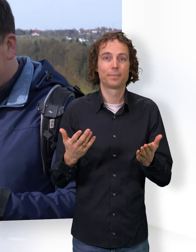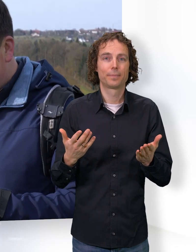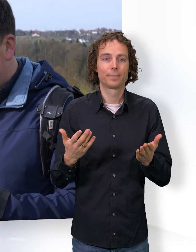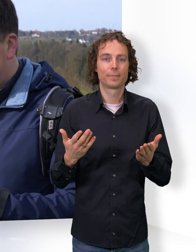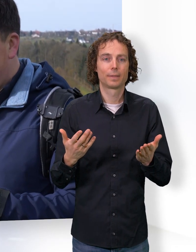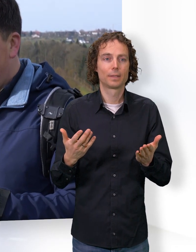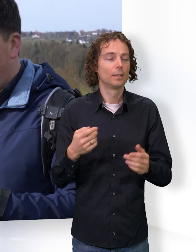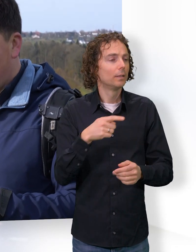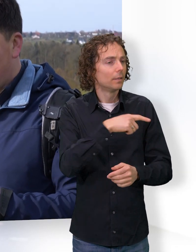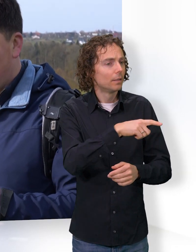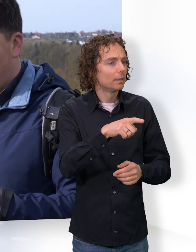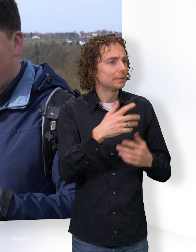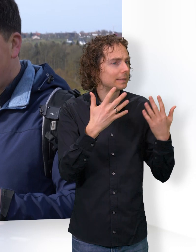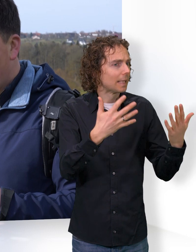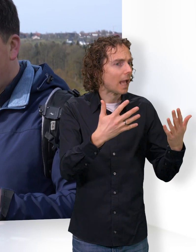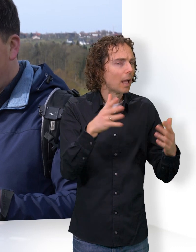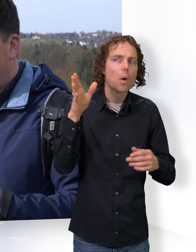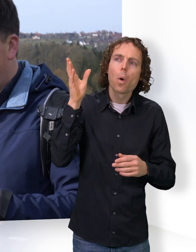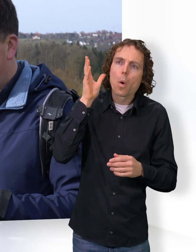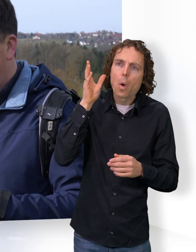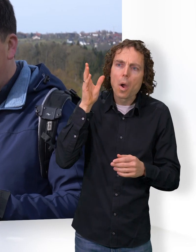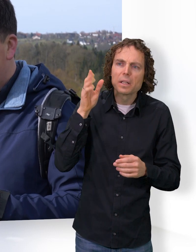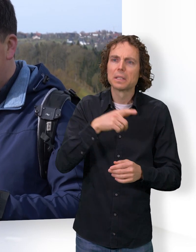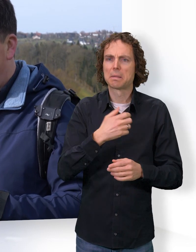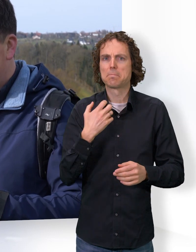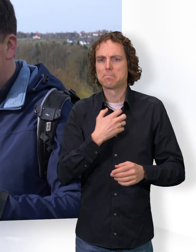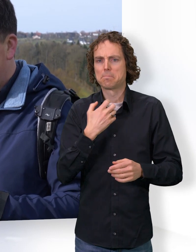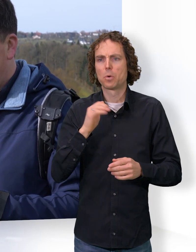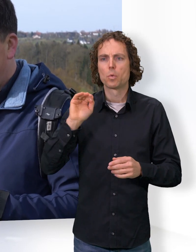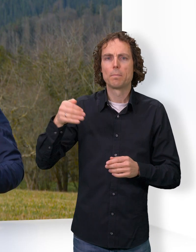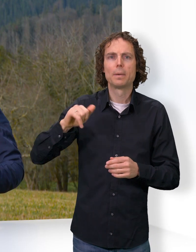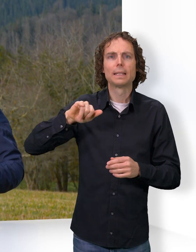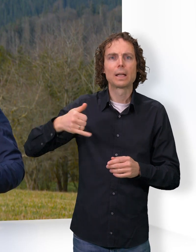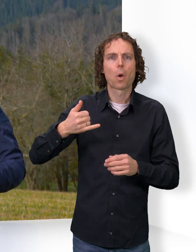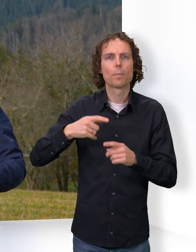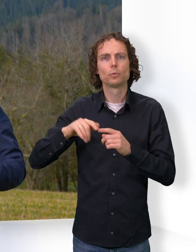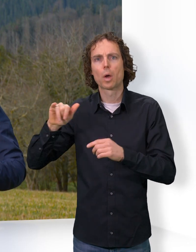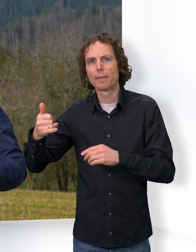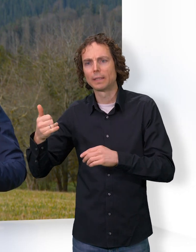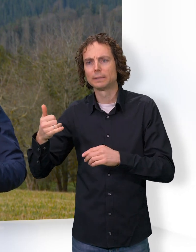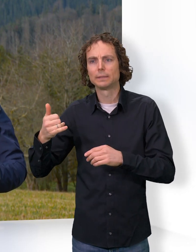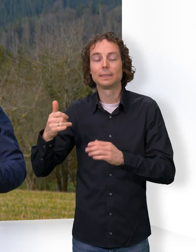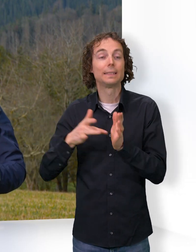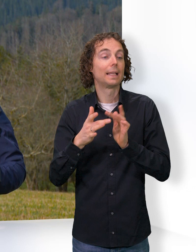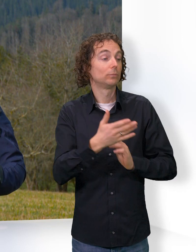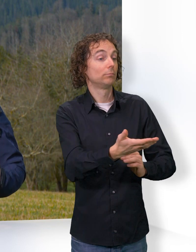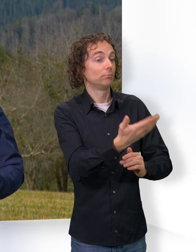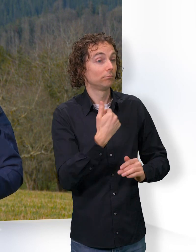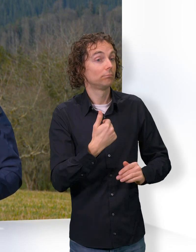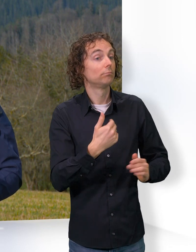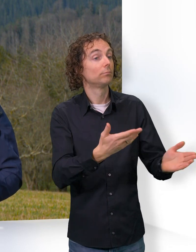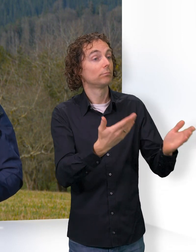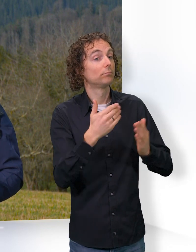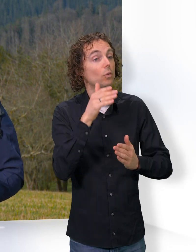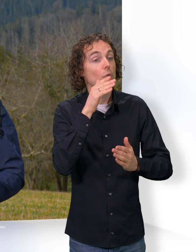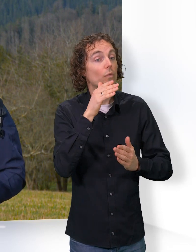Und als das die Zehn hörten, wurden sie unwillig über Jakobus und Johannes. Da rief Jesus sie zu sich und sprach zu